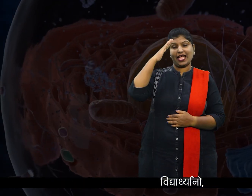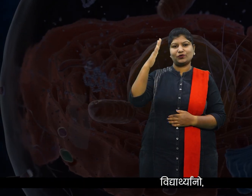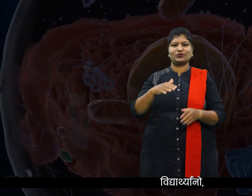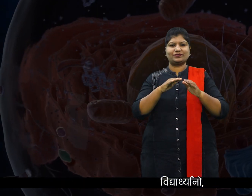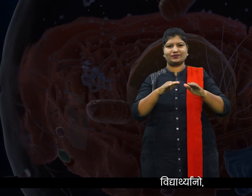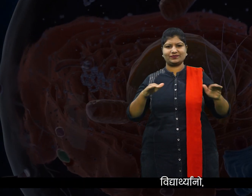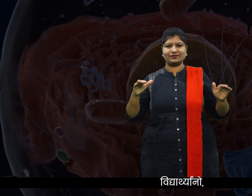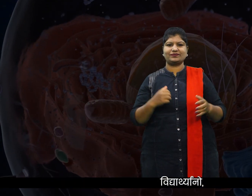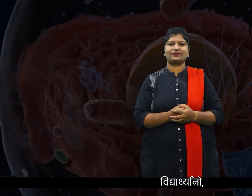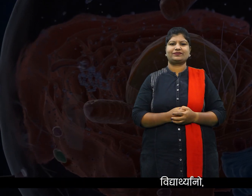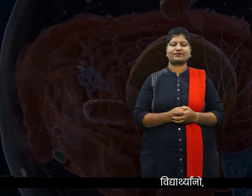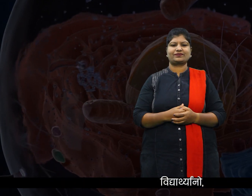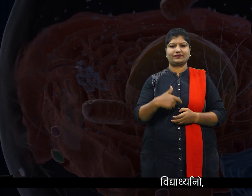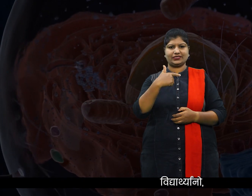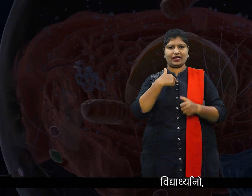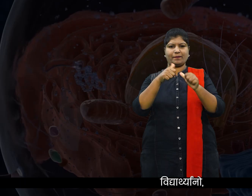विद्यार्थ्यांनो,